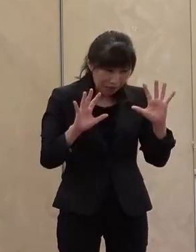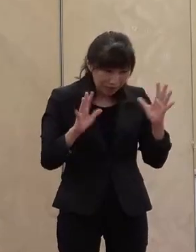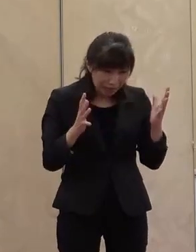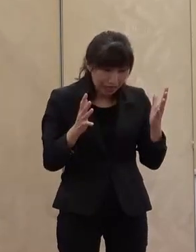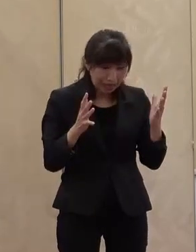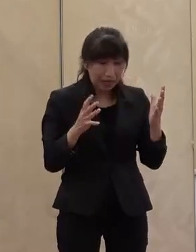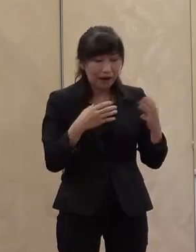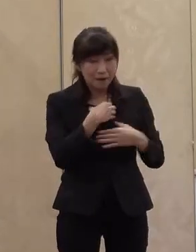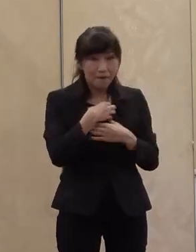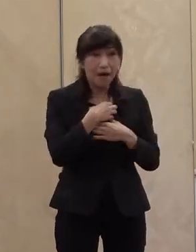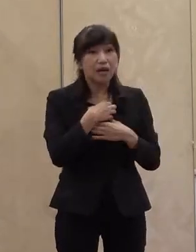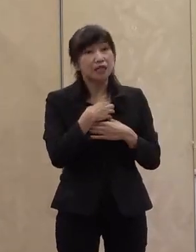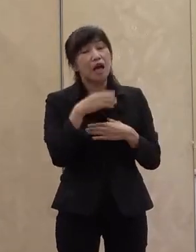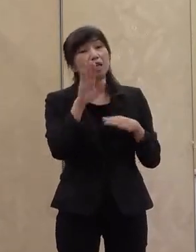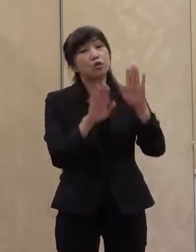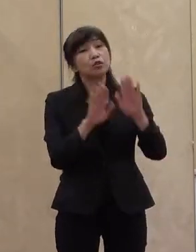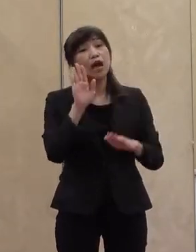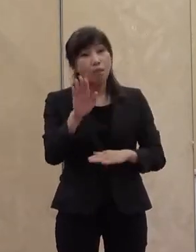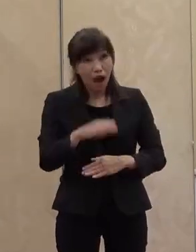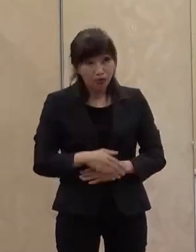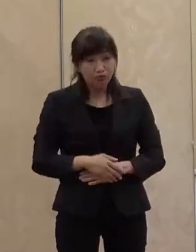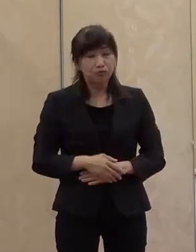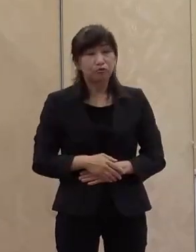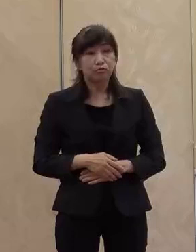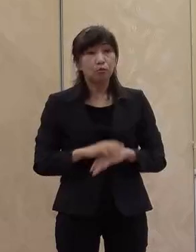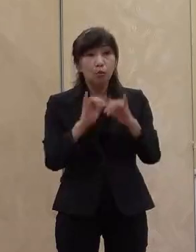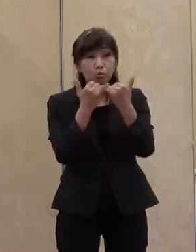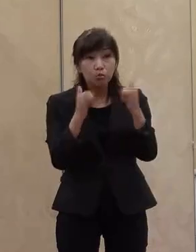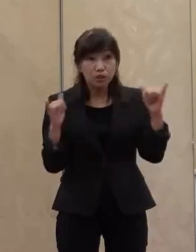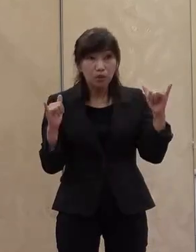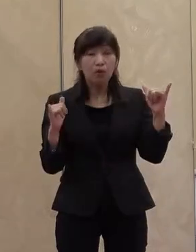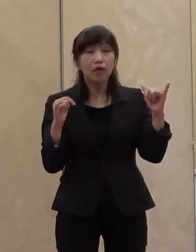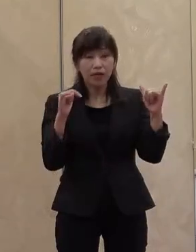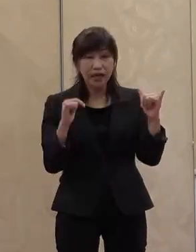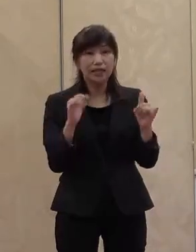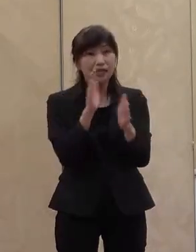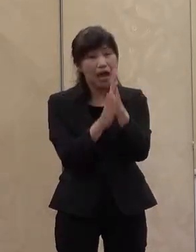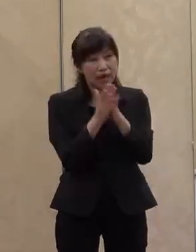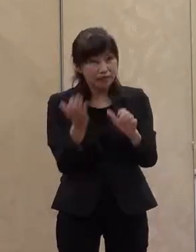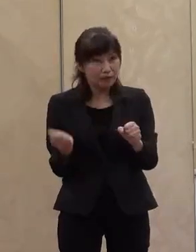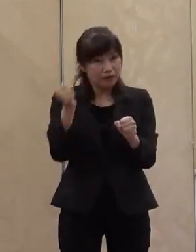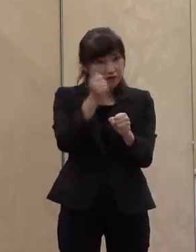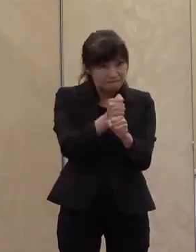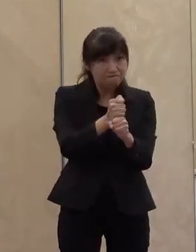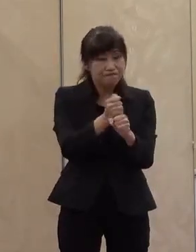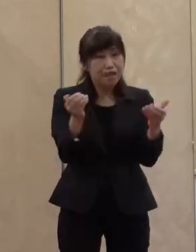ますが、そういった方を対象に再就職の支援をしていきます。